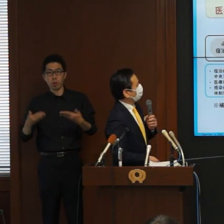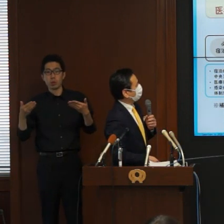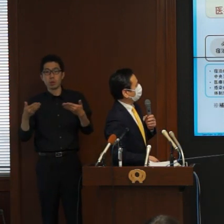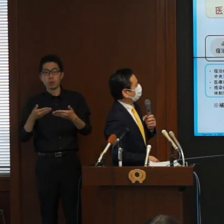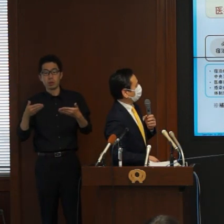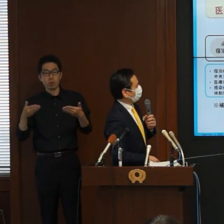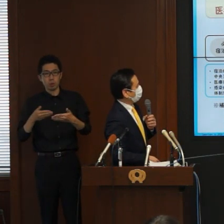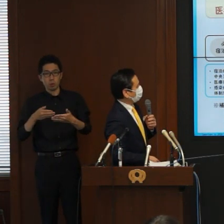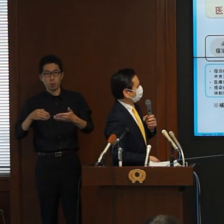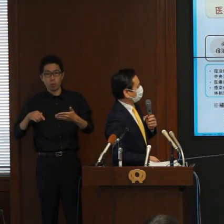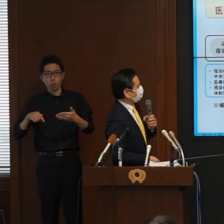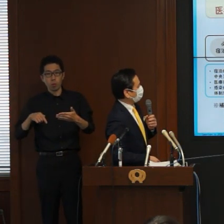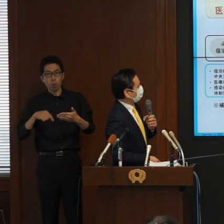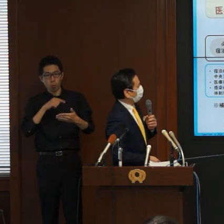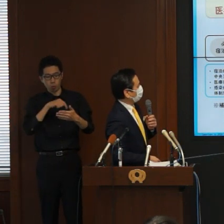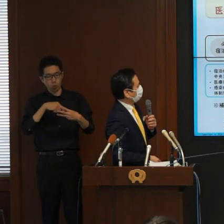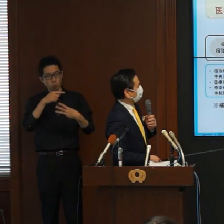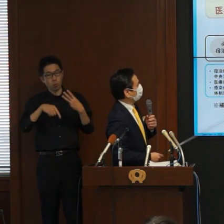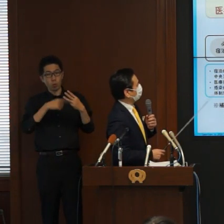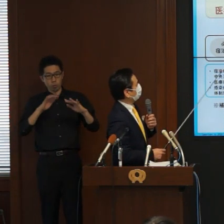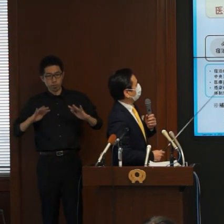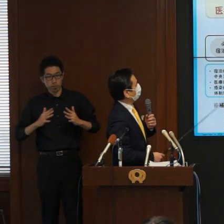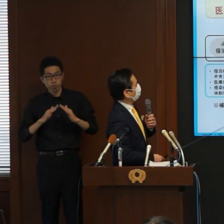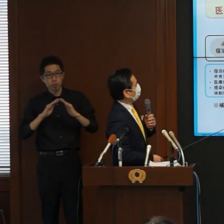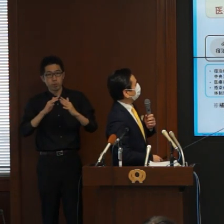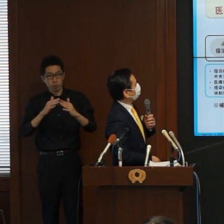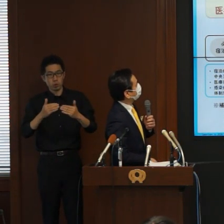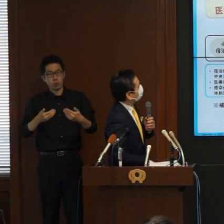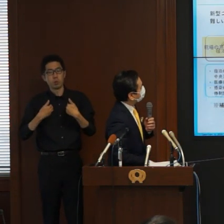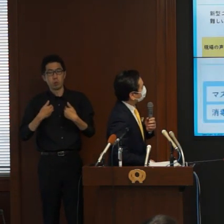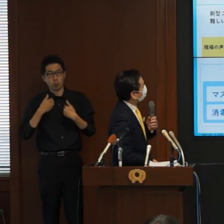しっかりと取り組んでいくことが大事だと思っています。